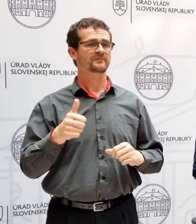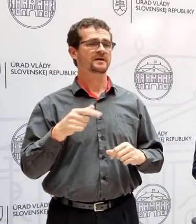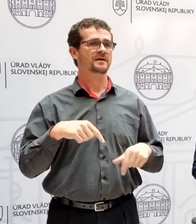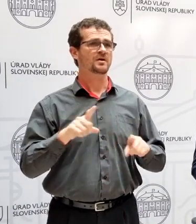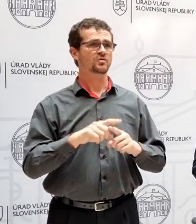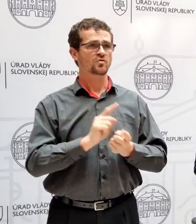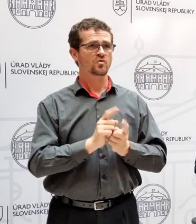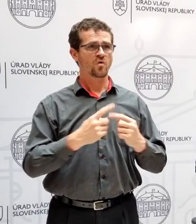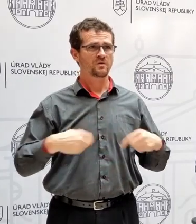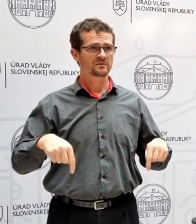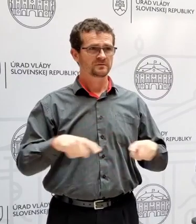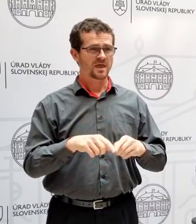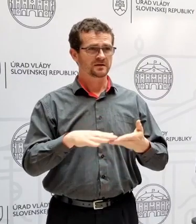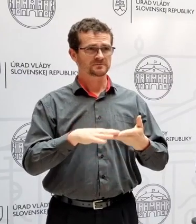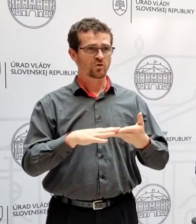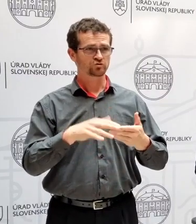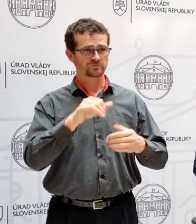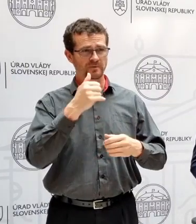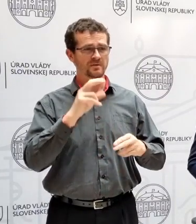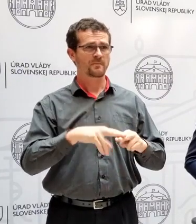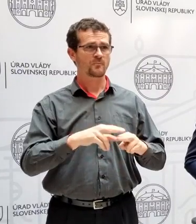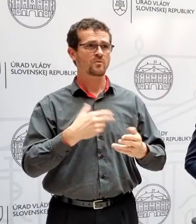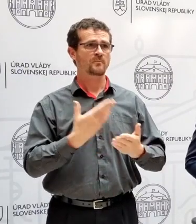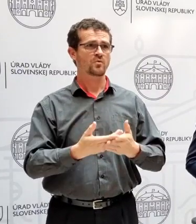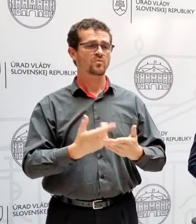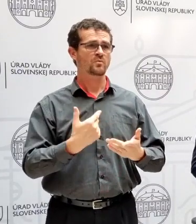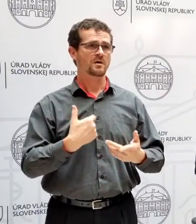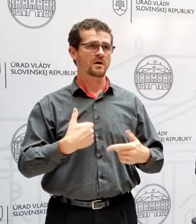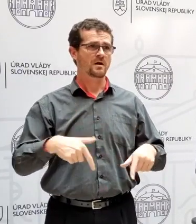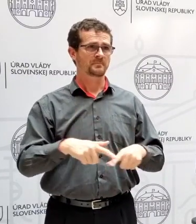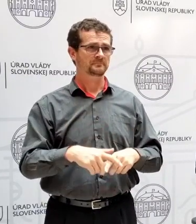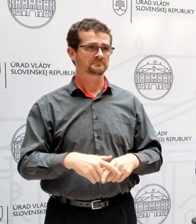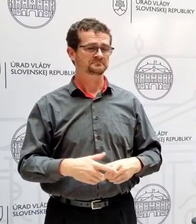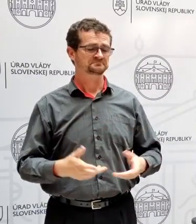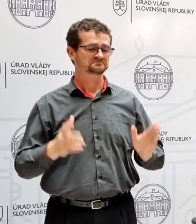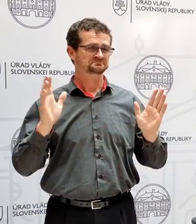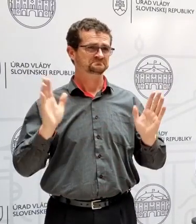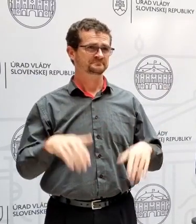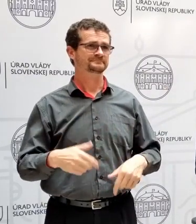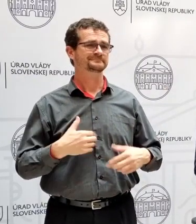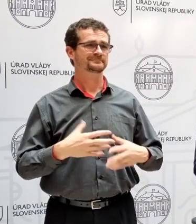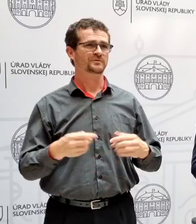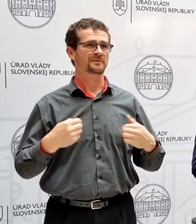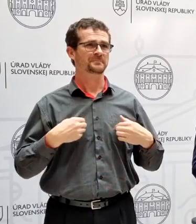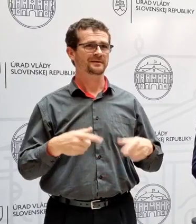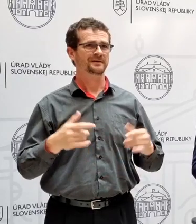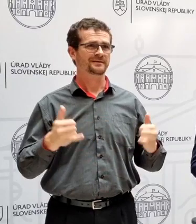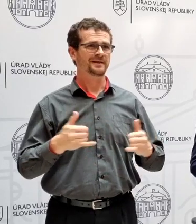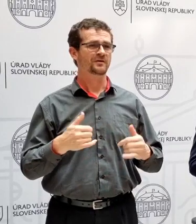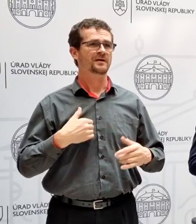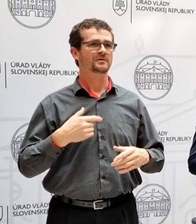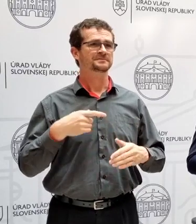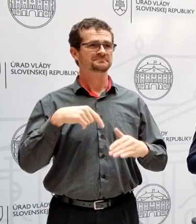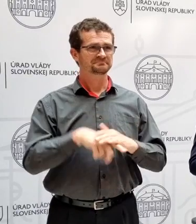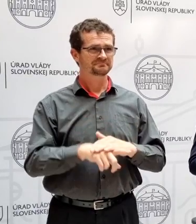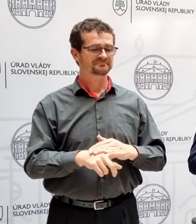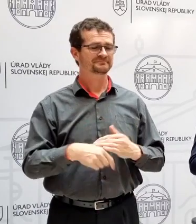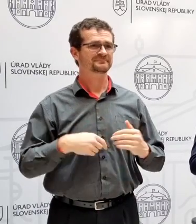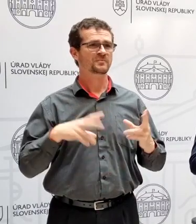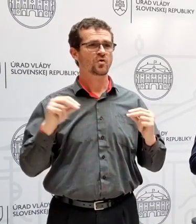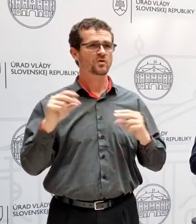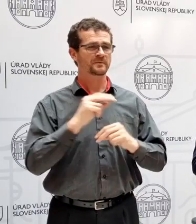sa dohodnete na spoločných menách a potom tie ponuky budete ponúkať? No čo už, to už podľa mňa je také, naozaj ideme do kuchyne.